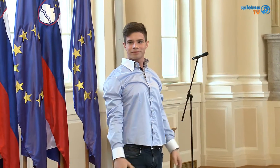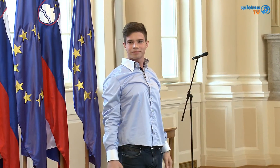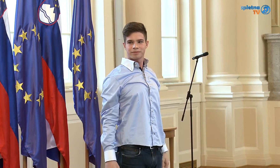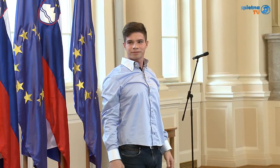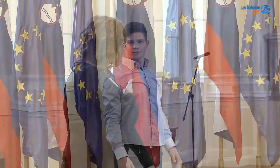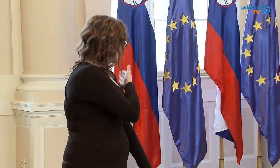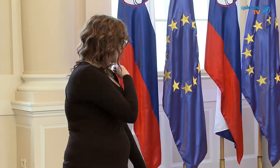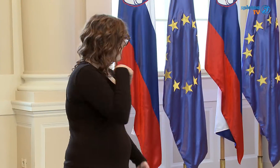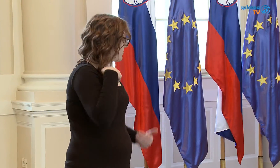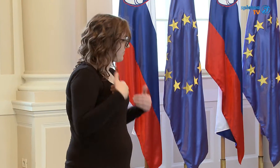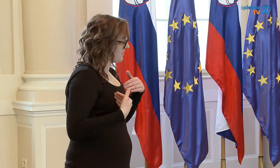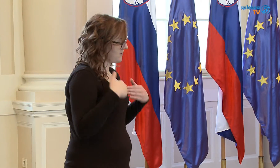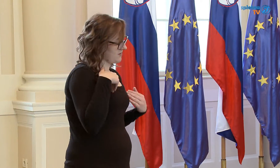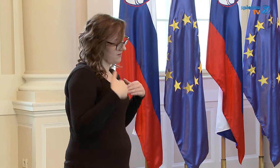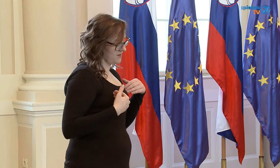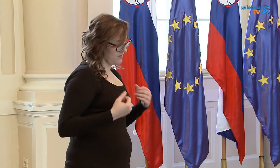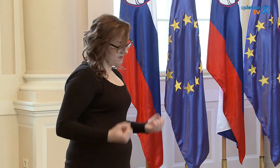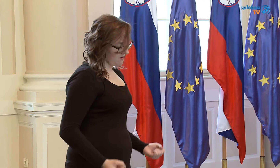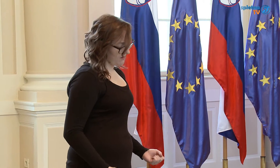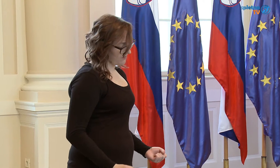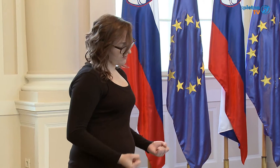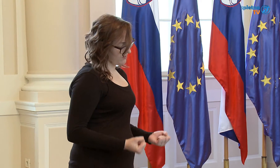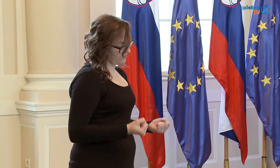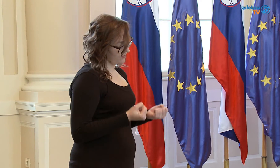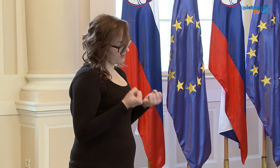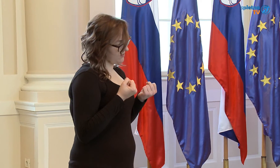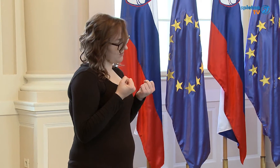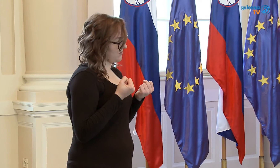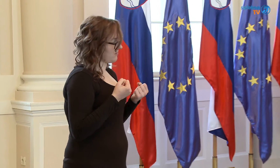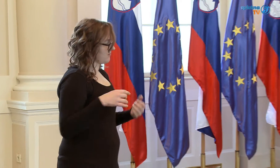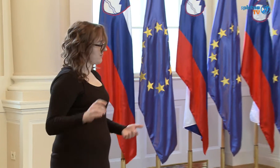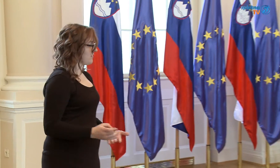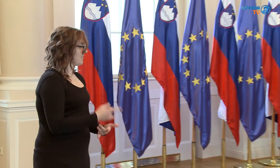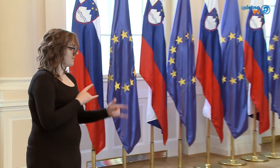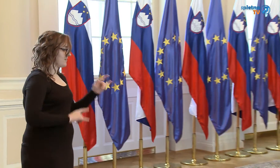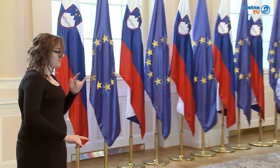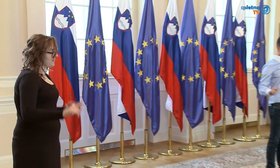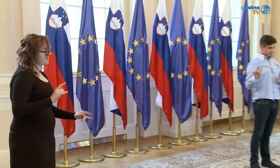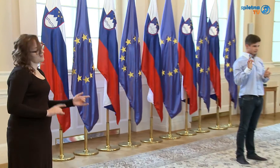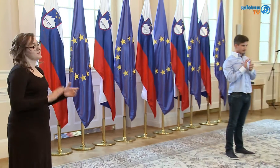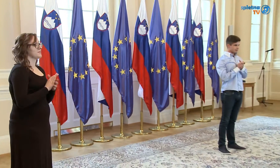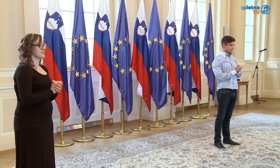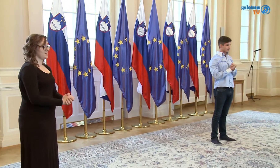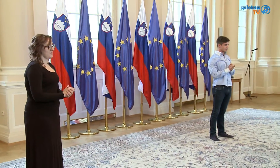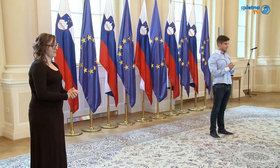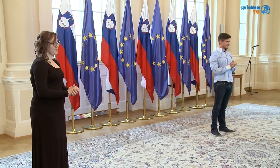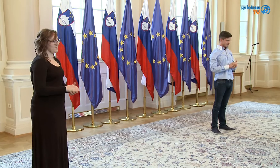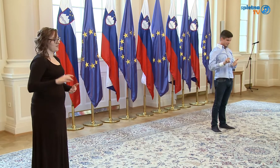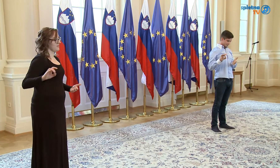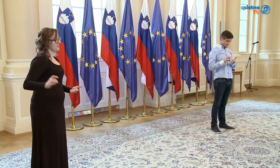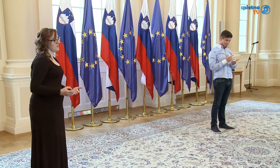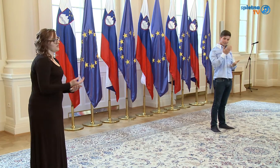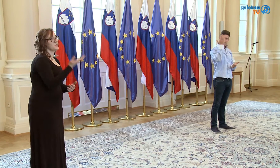I hear when life gets hard. Lucky I'm in love with my best